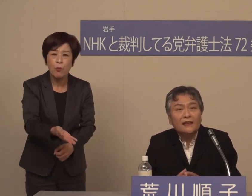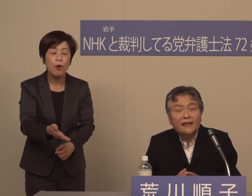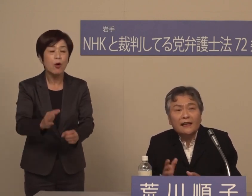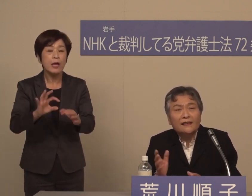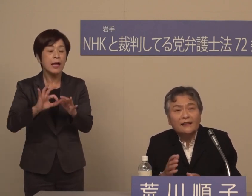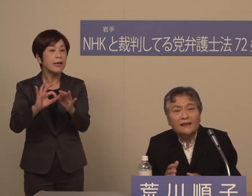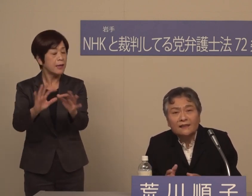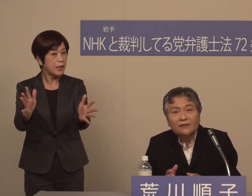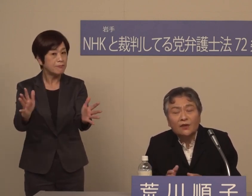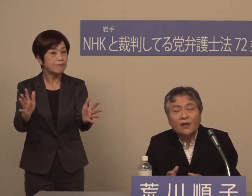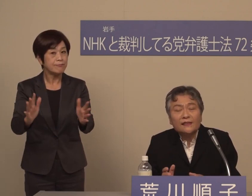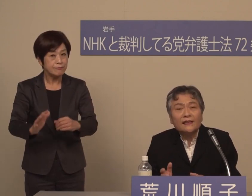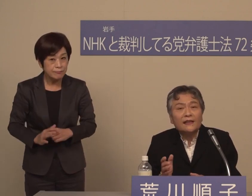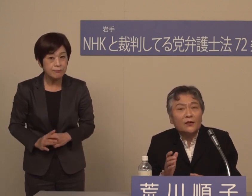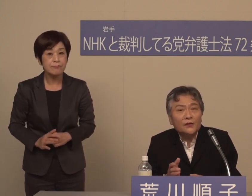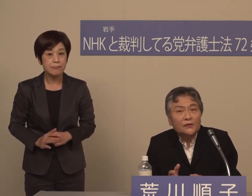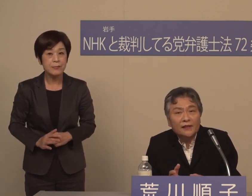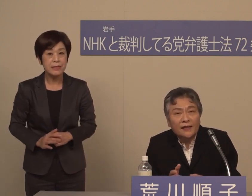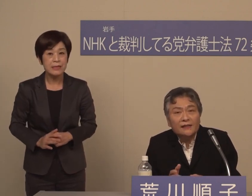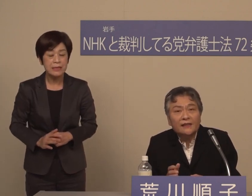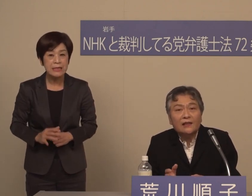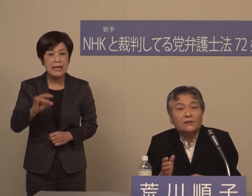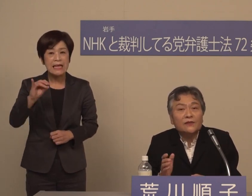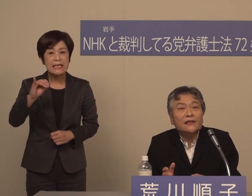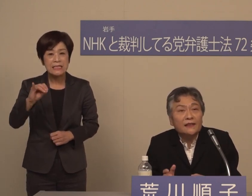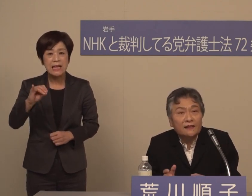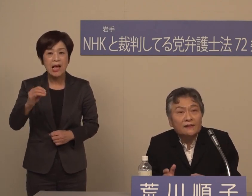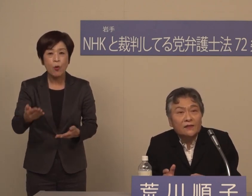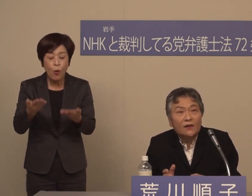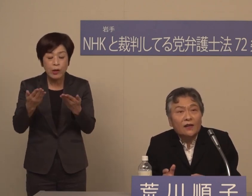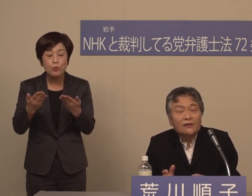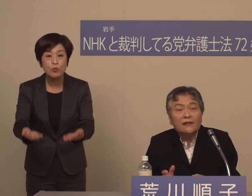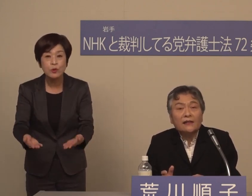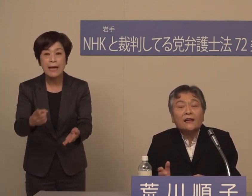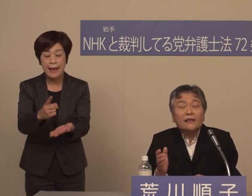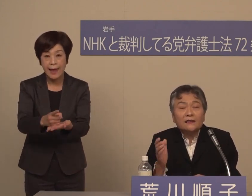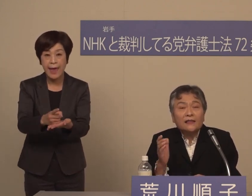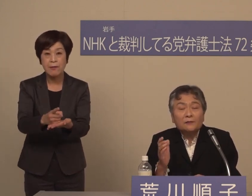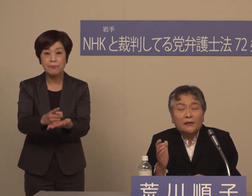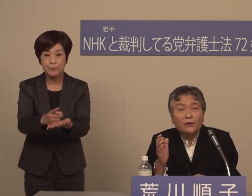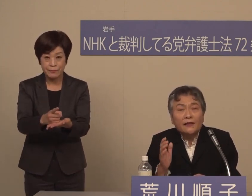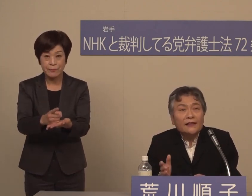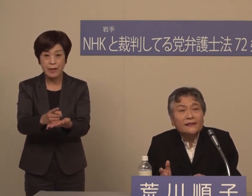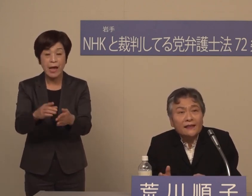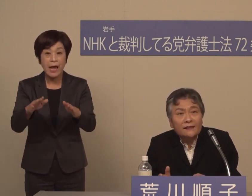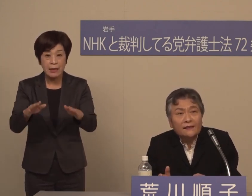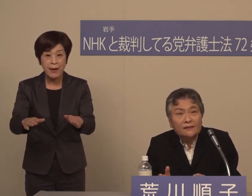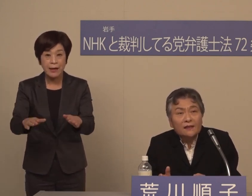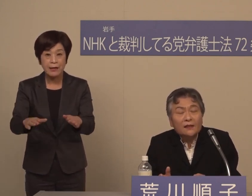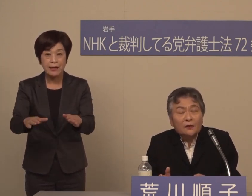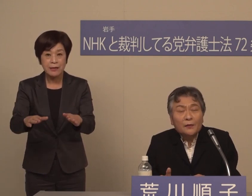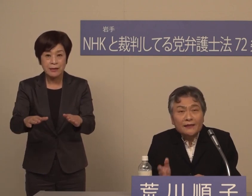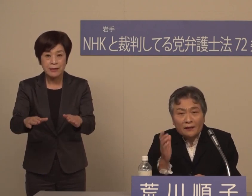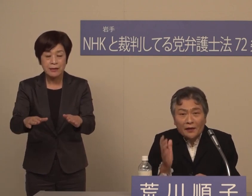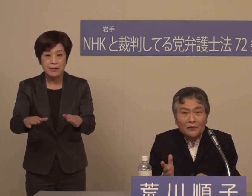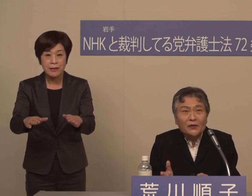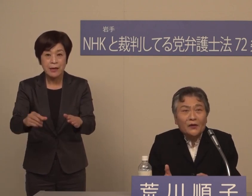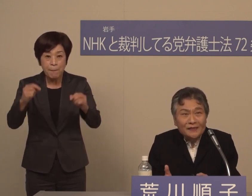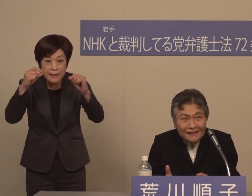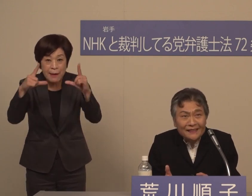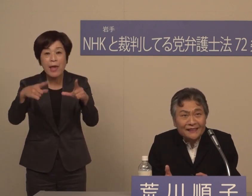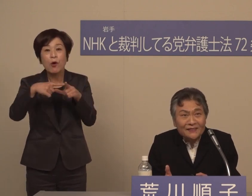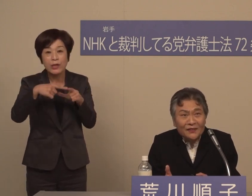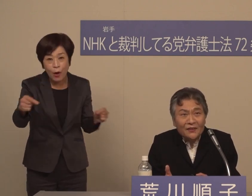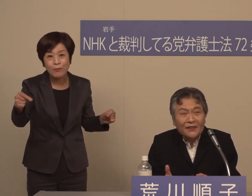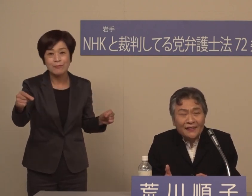たからね関係ないんですよ地学を言い価値が薄いかなんですよだから今時が来たんです目覚めよ